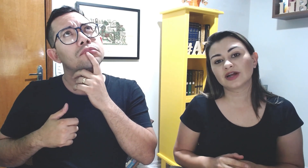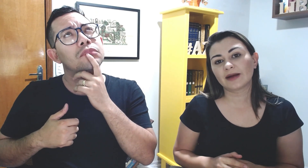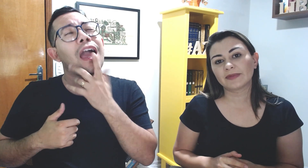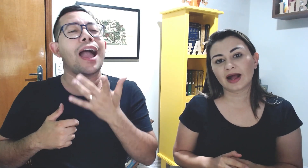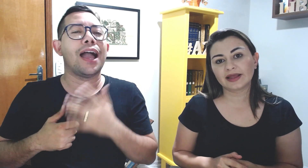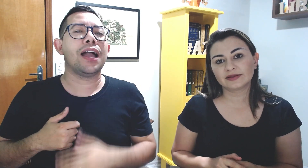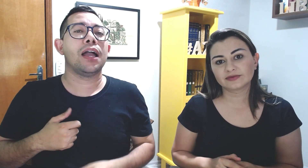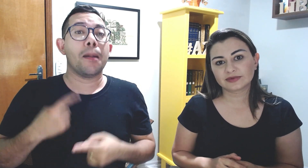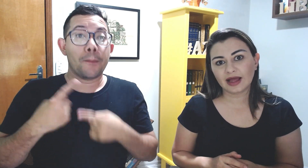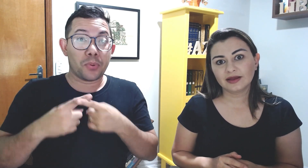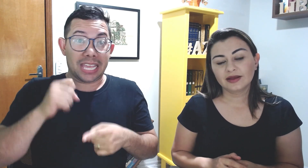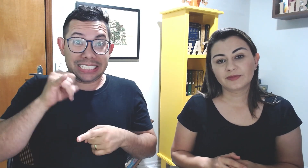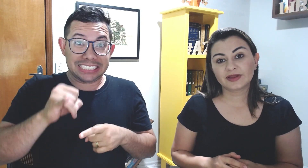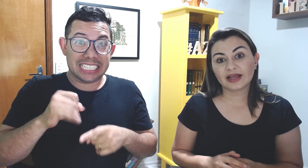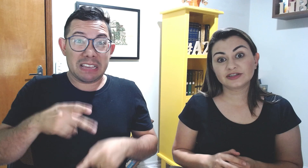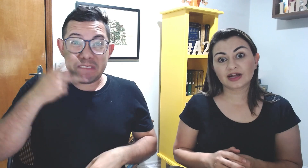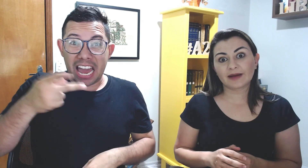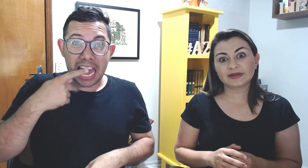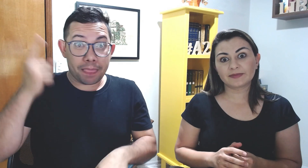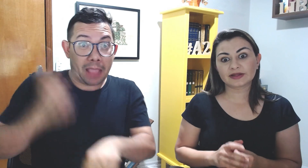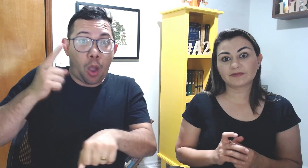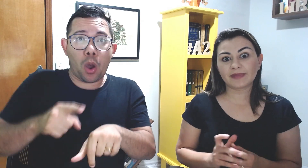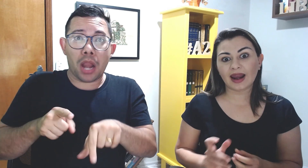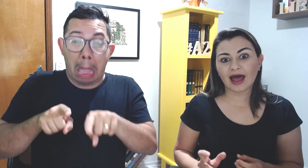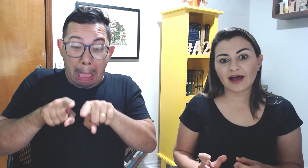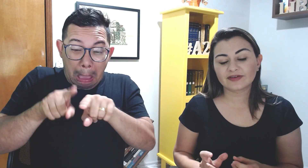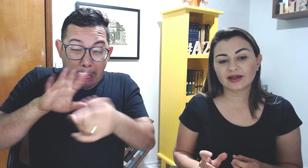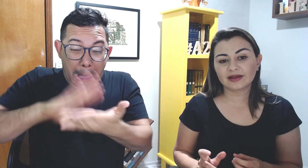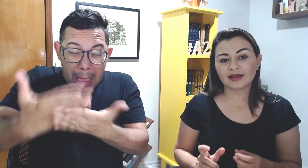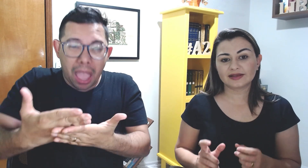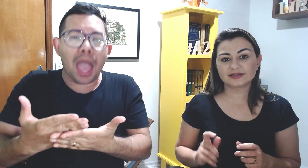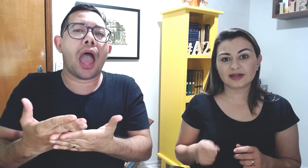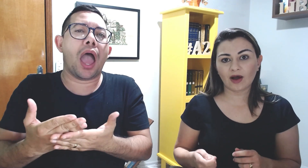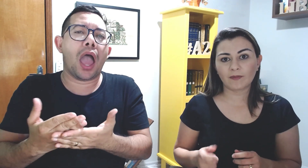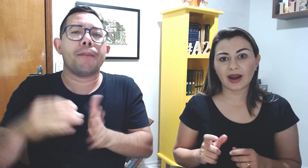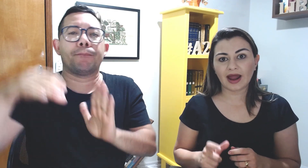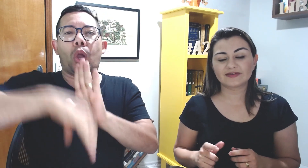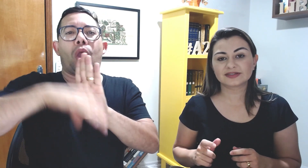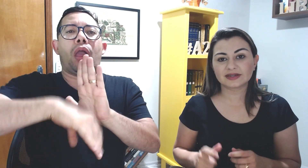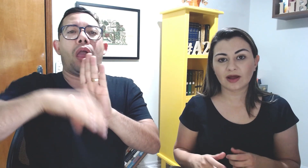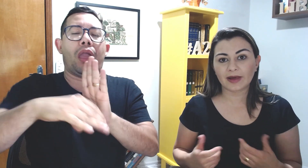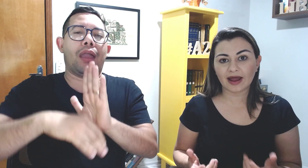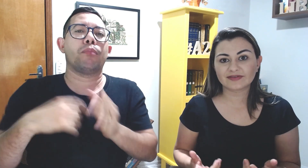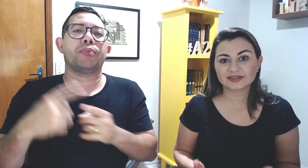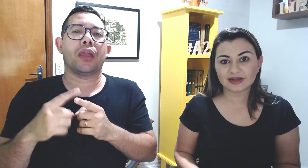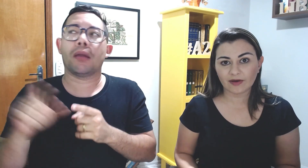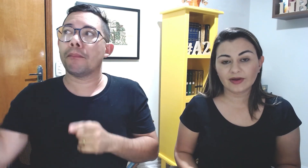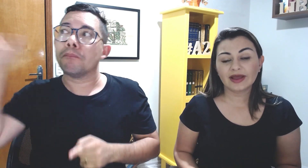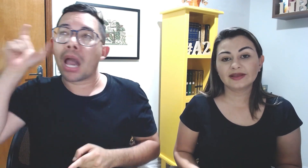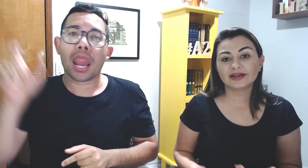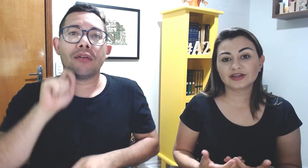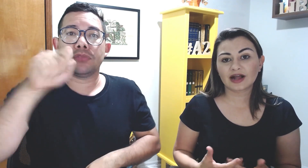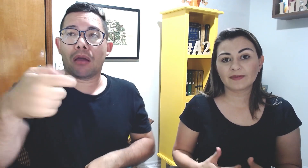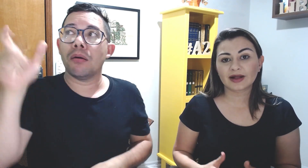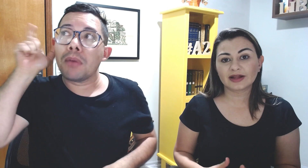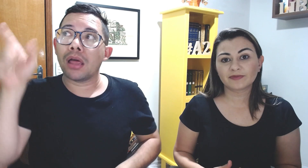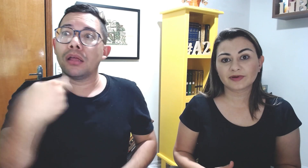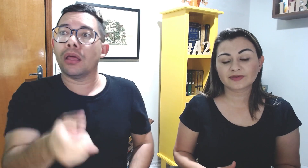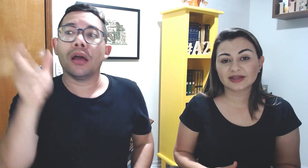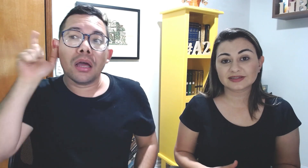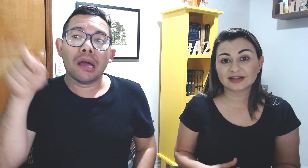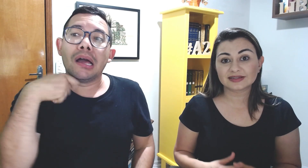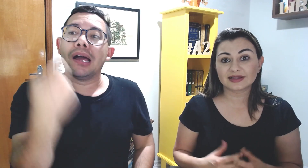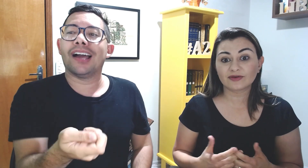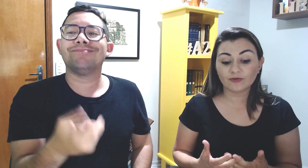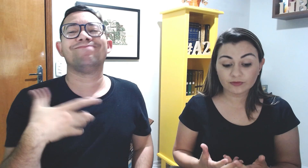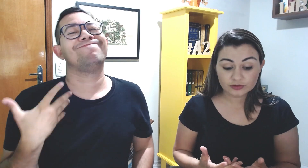a gente acaba caindo, tá? Porque a gente acaba interpretando sinal, palavra, sinal, palavra, sinal. E a gente acaba caindo no